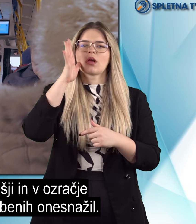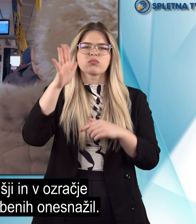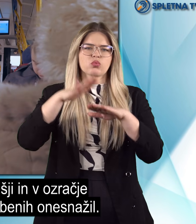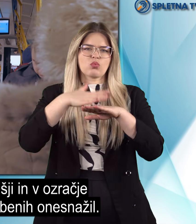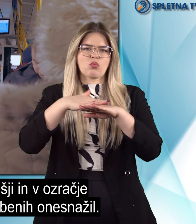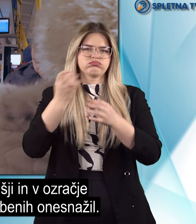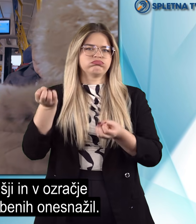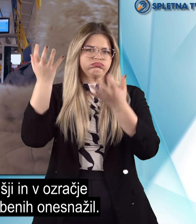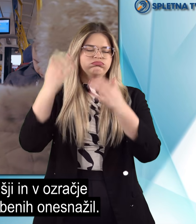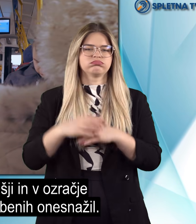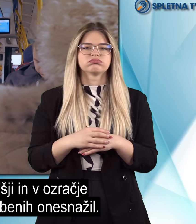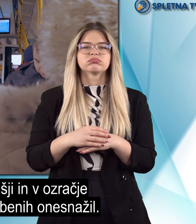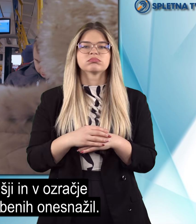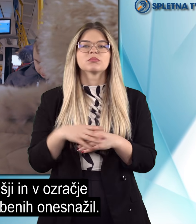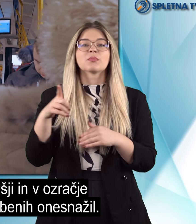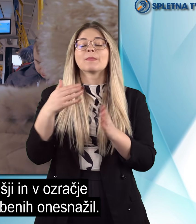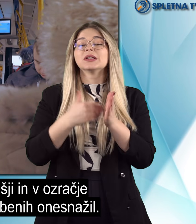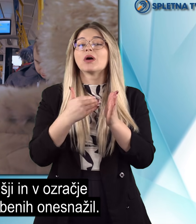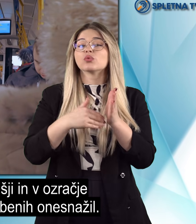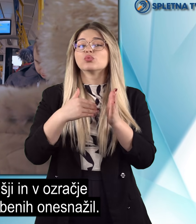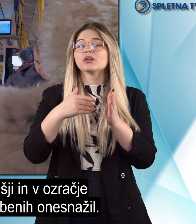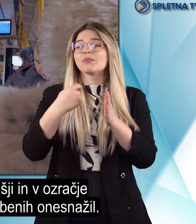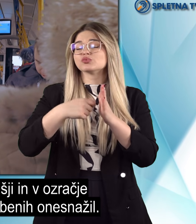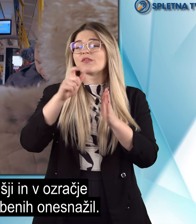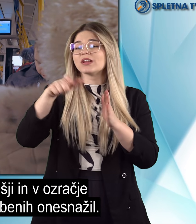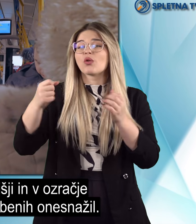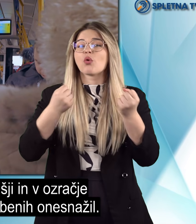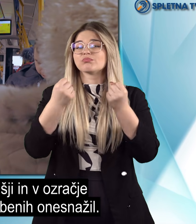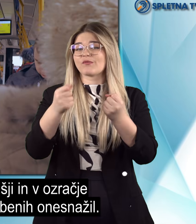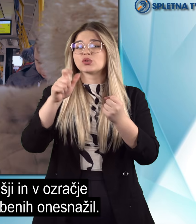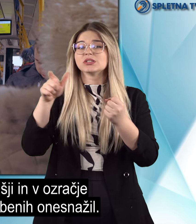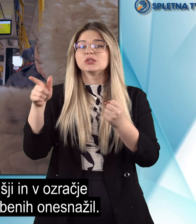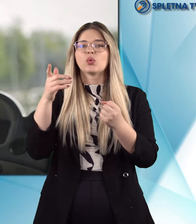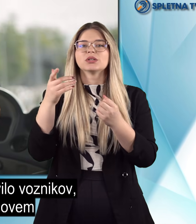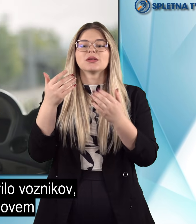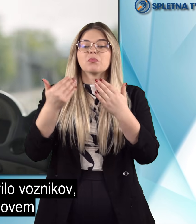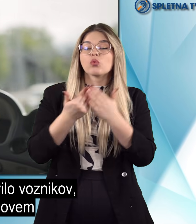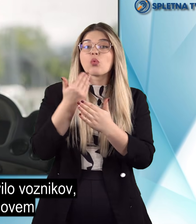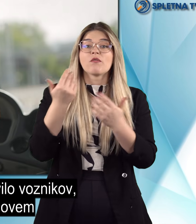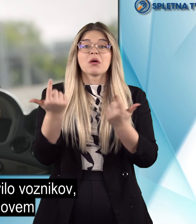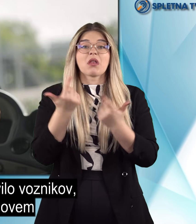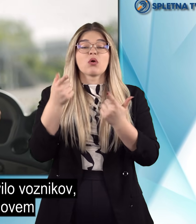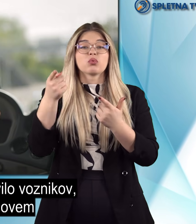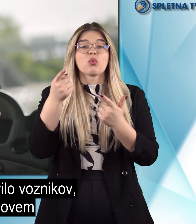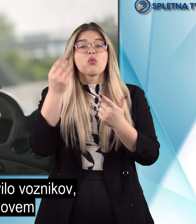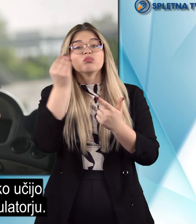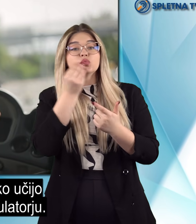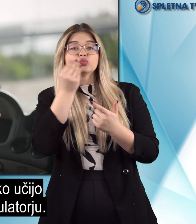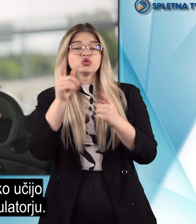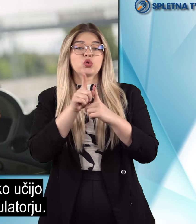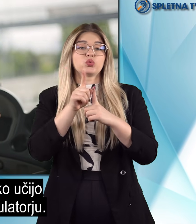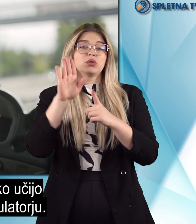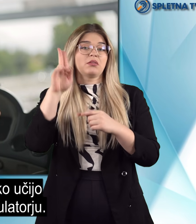bodo tišji in v ozračje ne bodo spuščali nobenih onesnažil. Primanjkuje število voznikov, ki se po